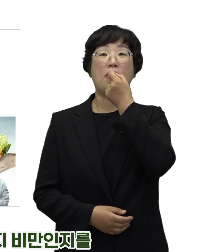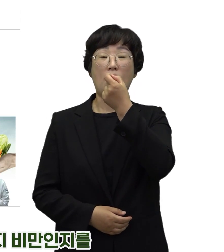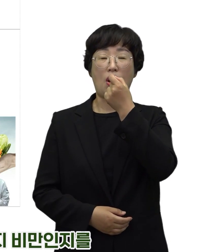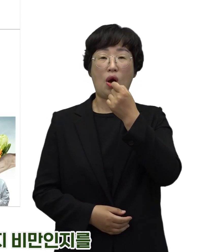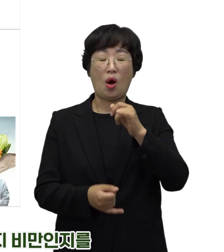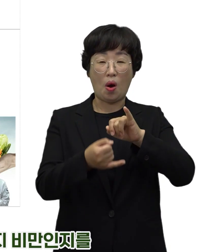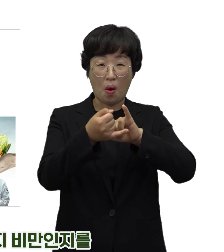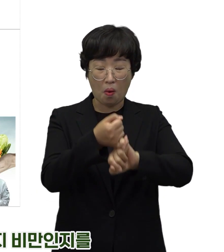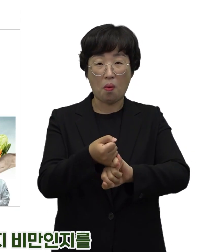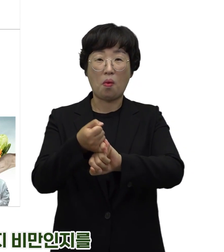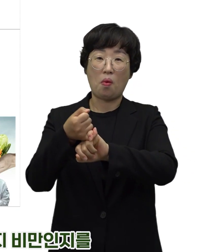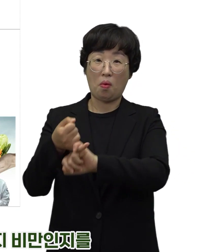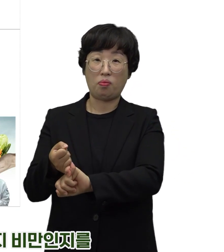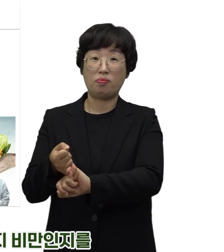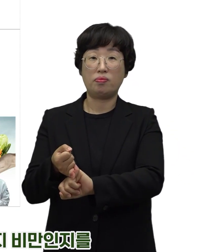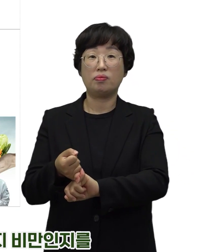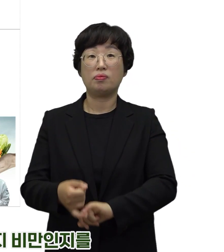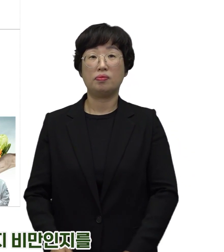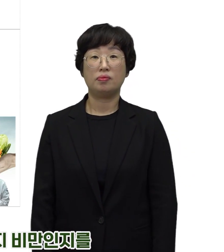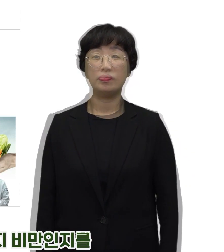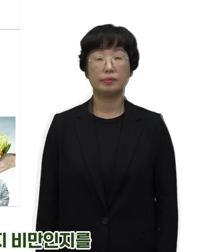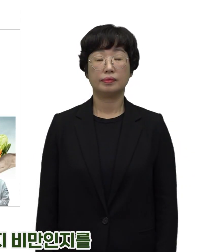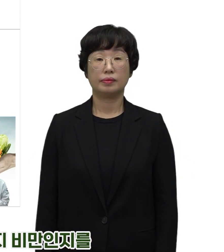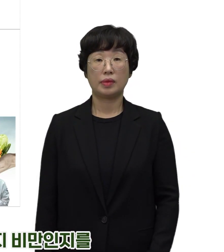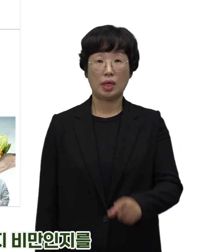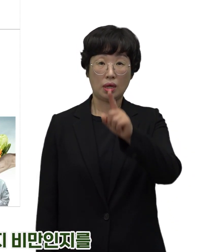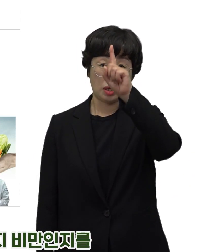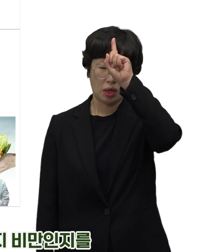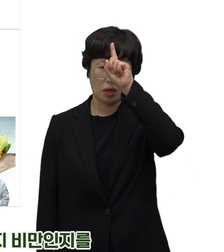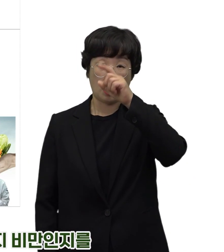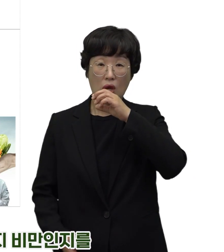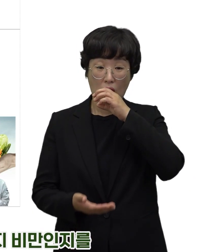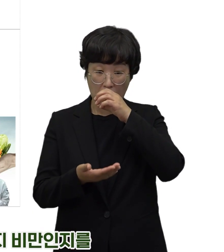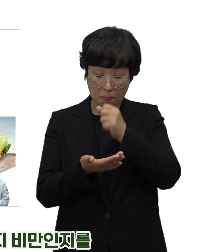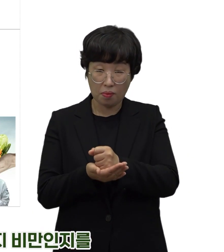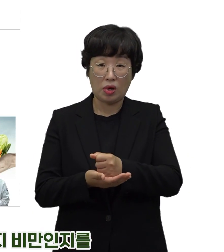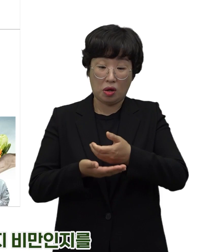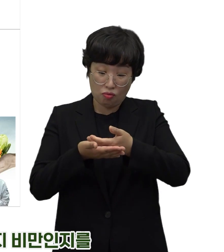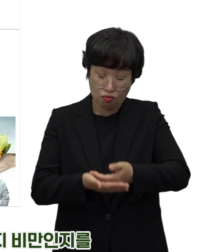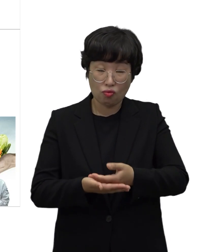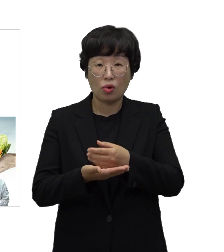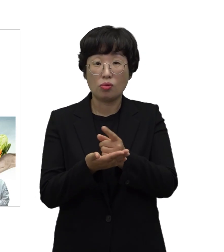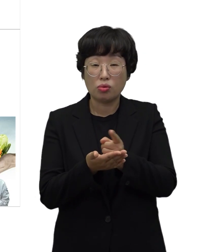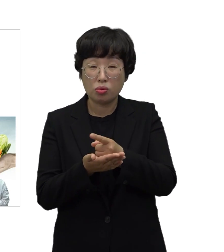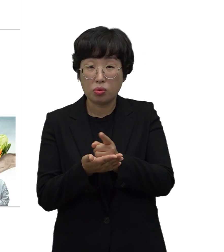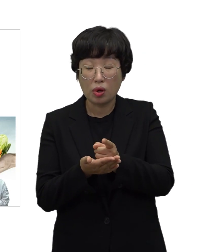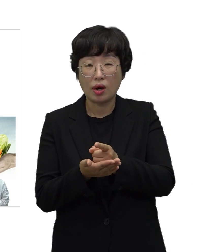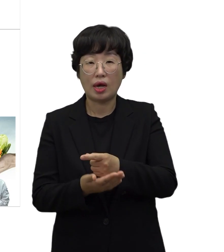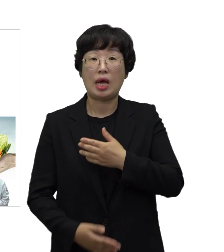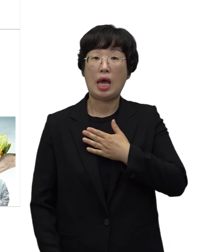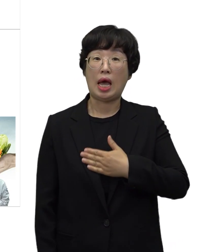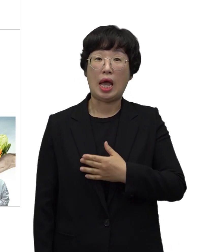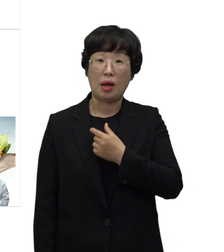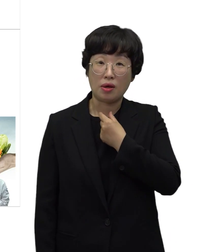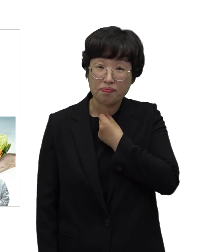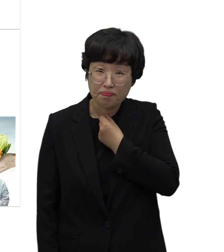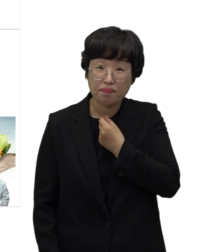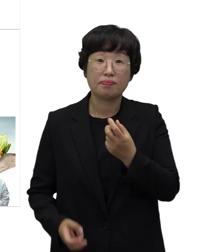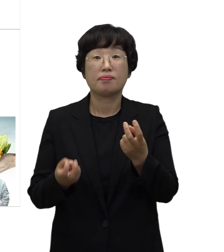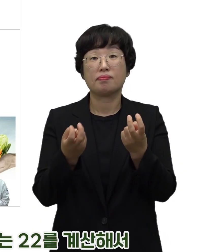먼저 내가 정상 체중인지 과체중인지 비만인지 평가하실 수